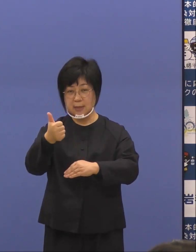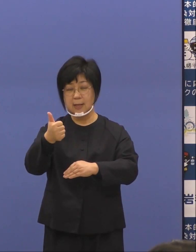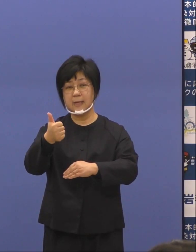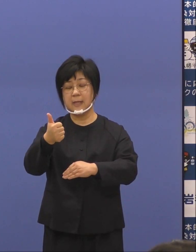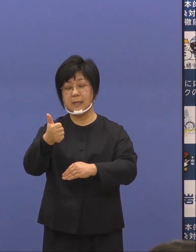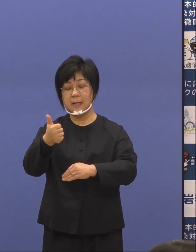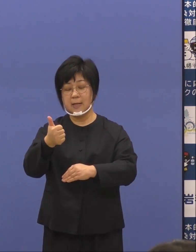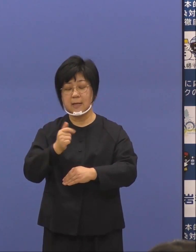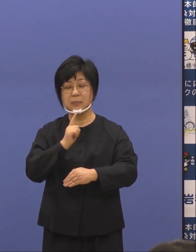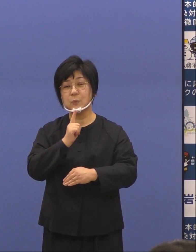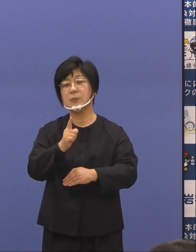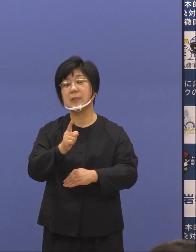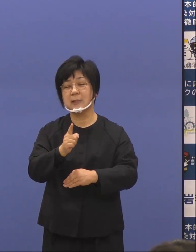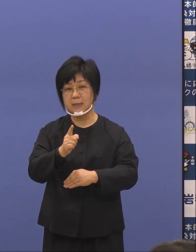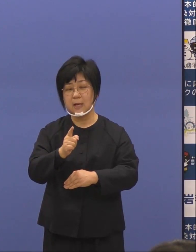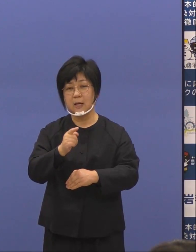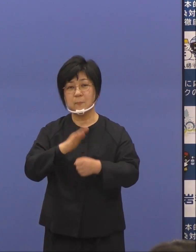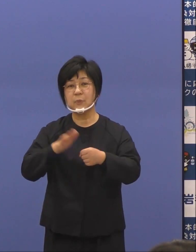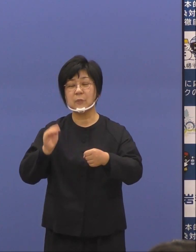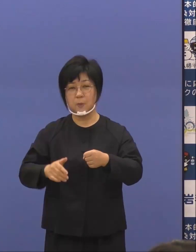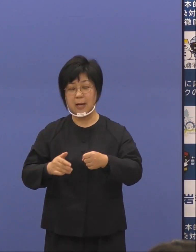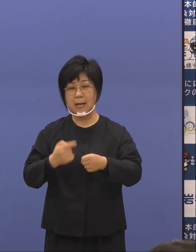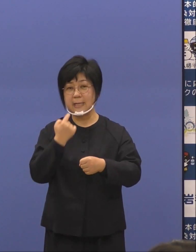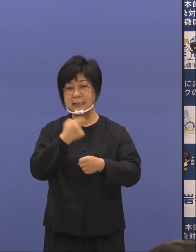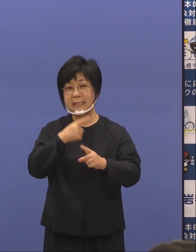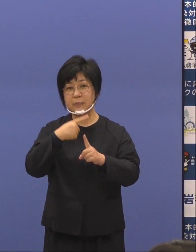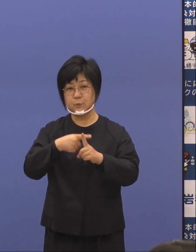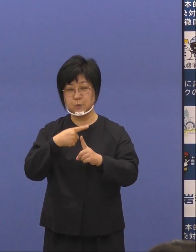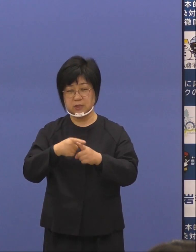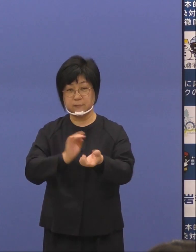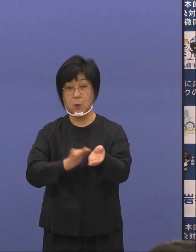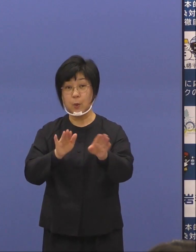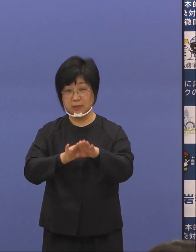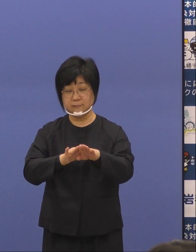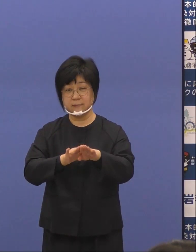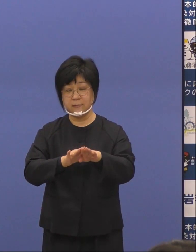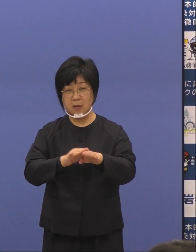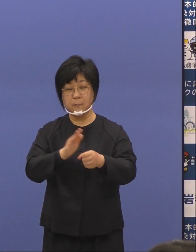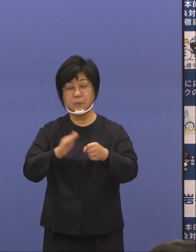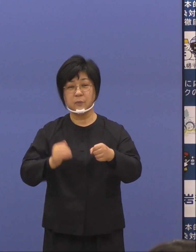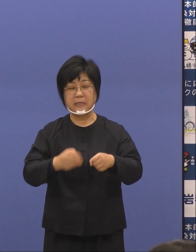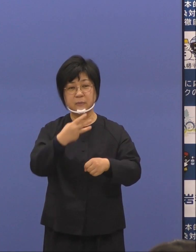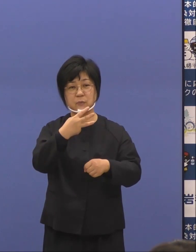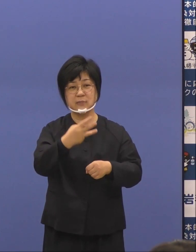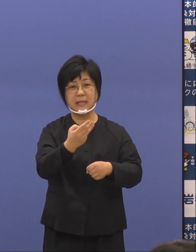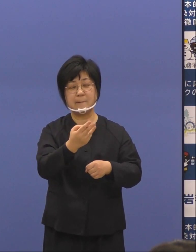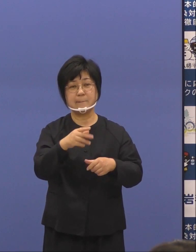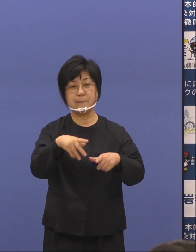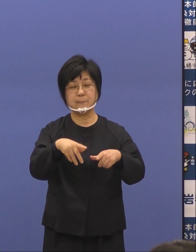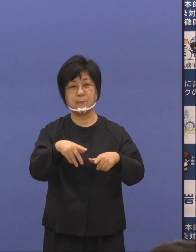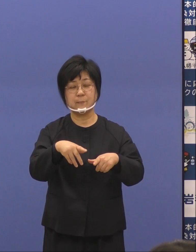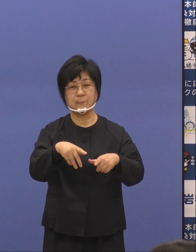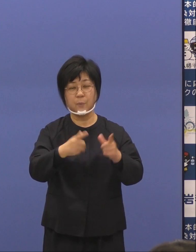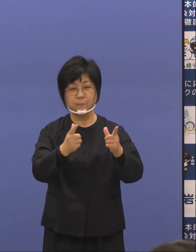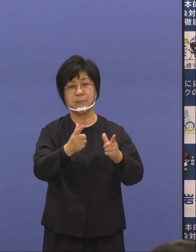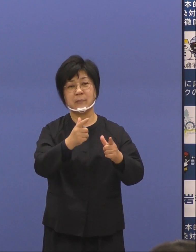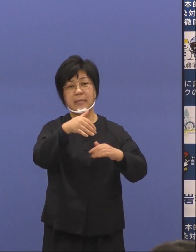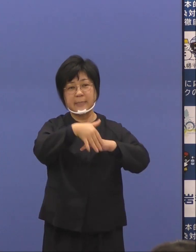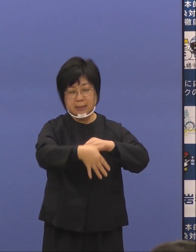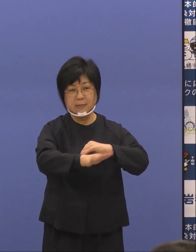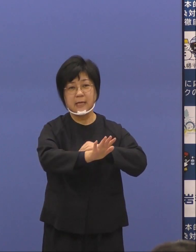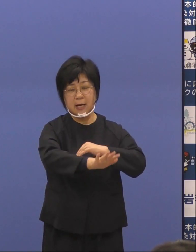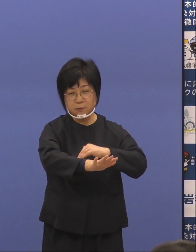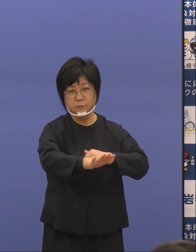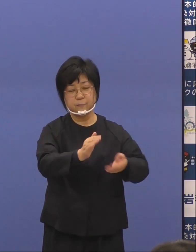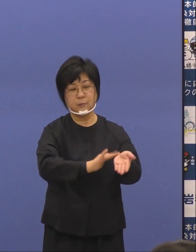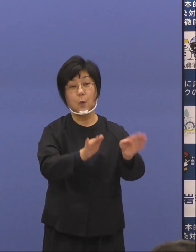た盛岡赤十字病院を、滝沢、今盛岡の三本柳にある病院を滝沢の方にこう